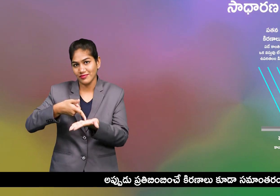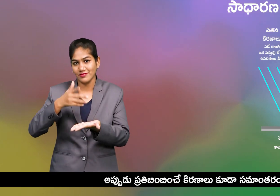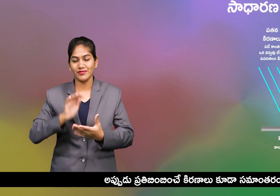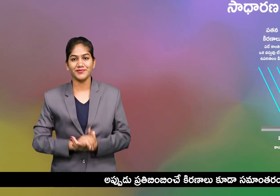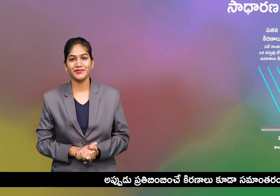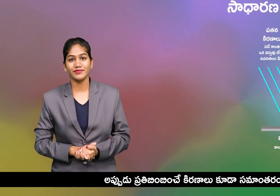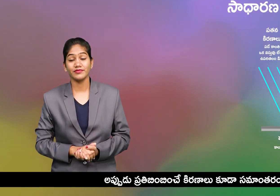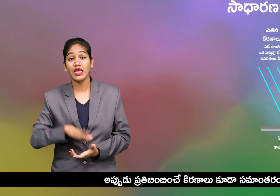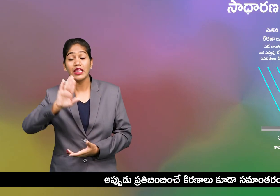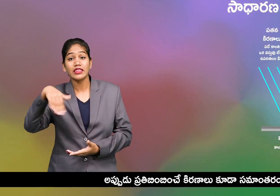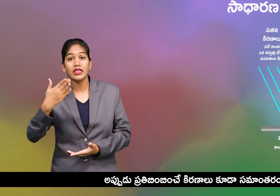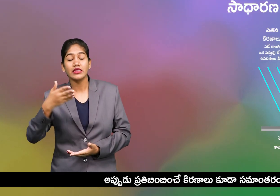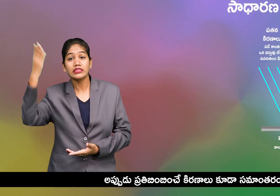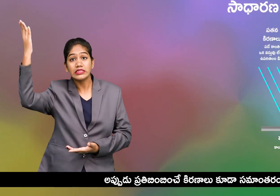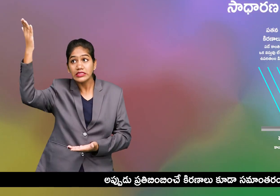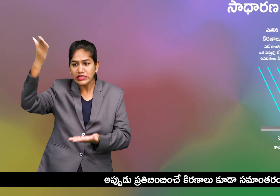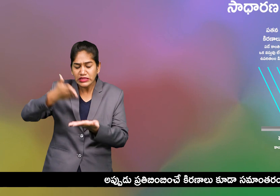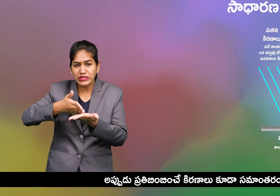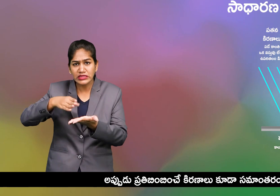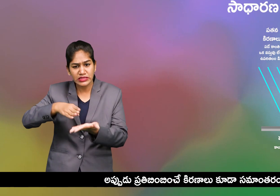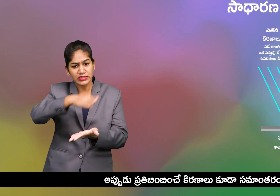కూడా సమాంతరంగా ఉంటాయి.